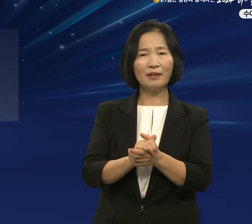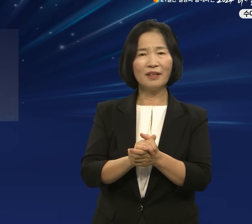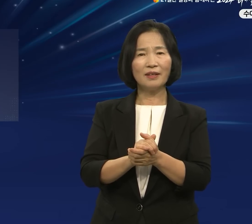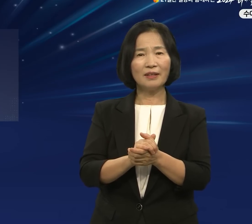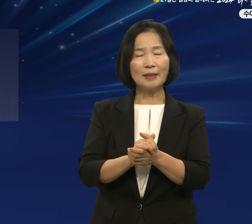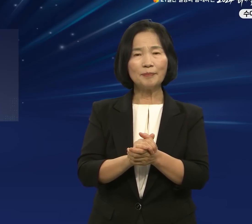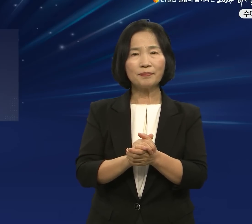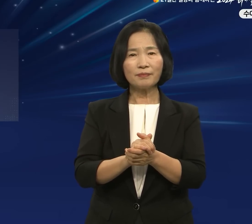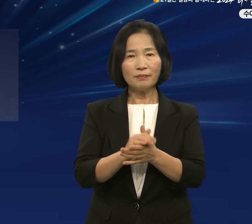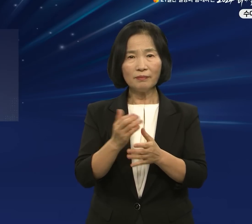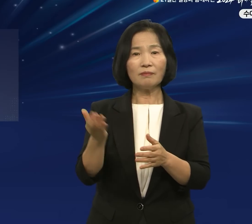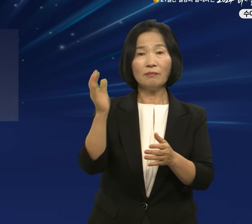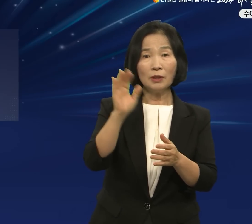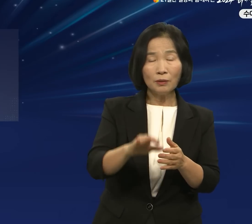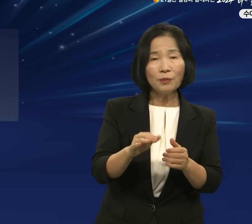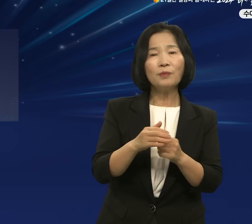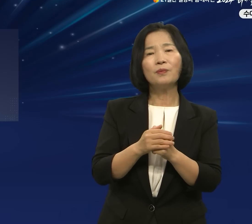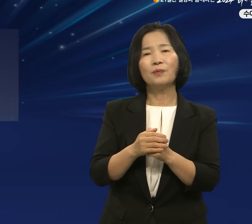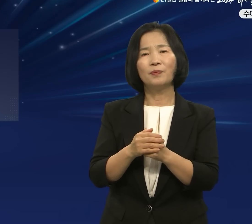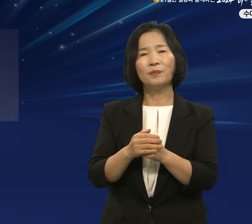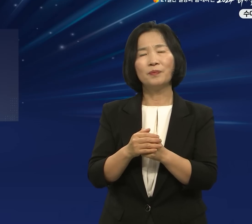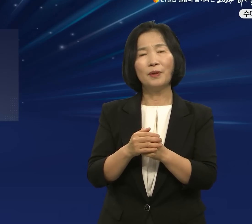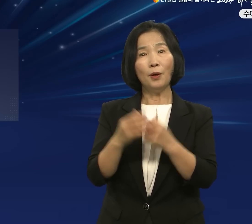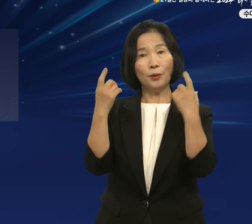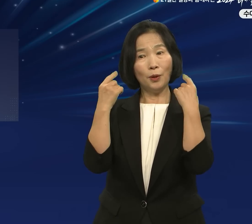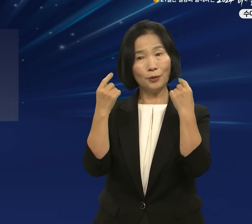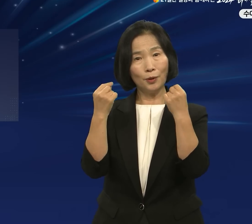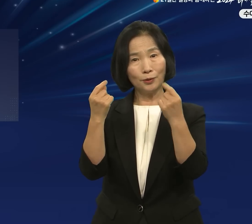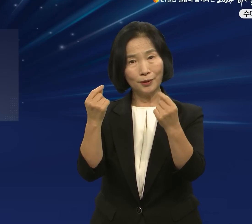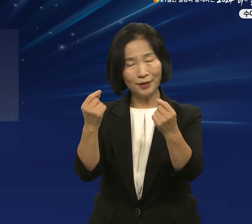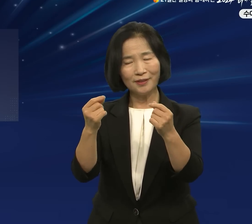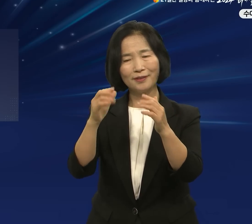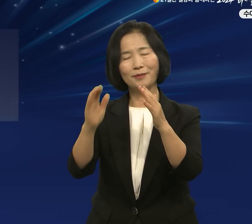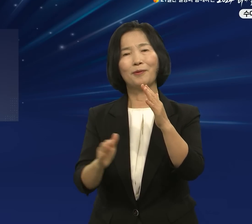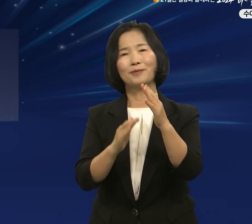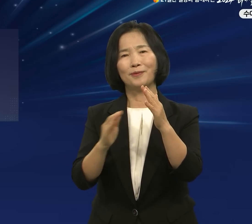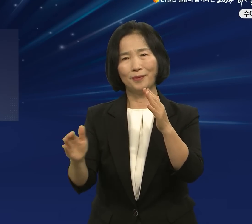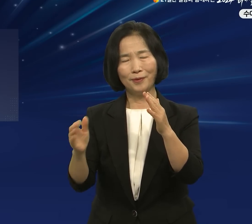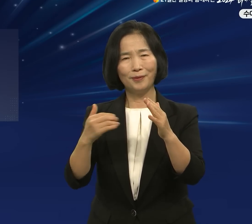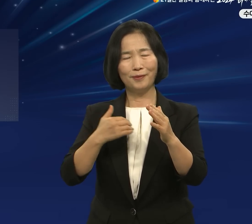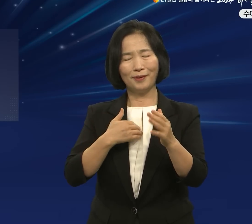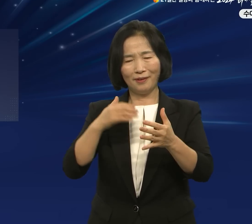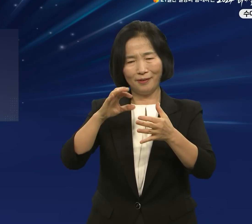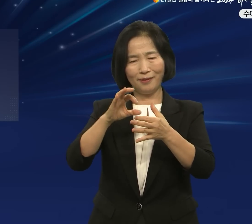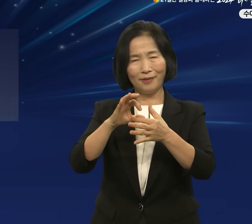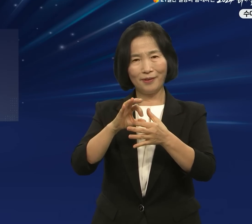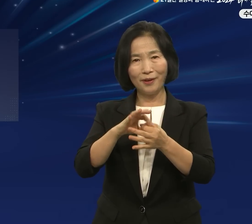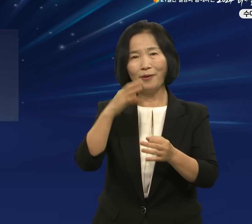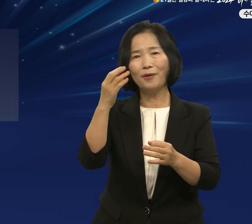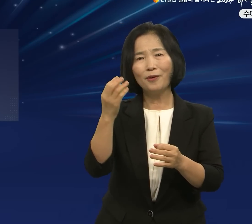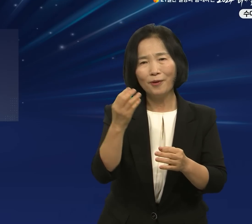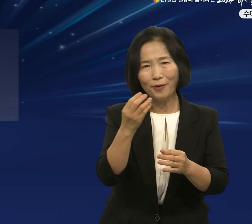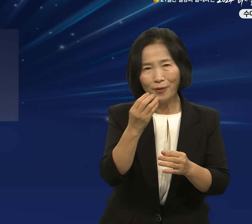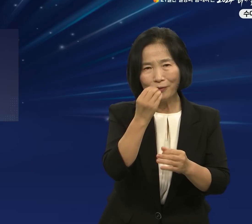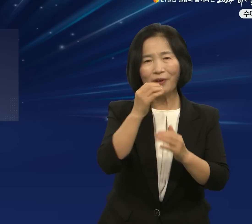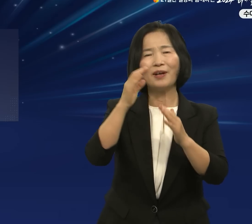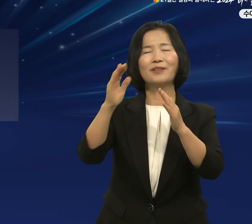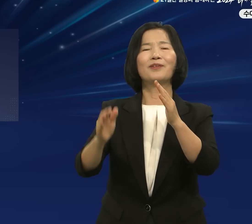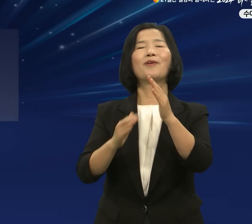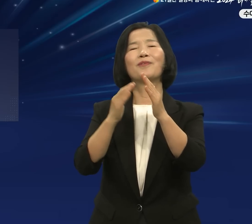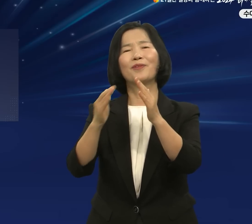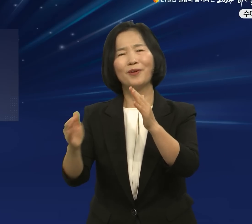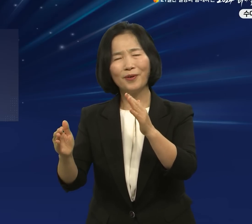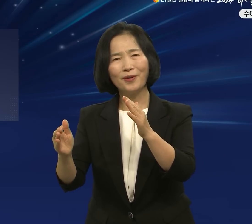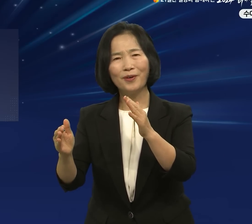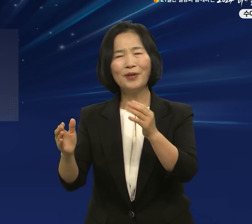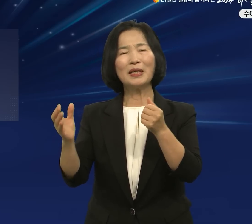돌아가신 우리 집사님도 여전히 성도라고 생각하고 그렇게 벌초